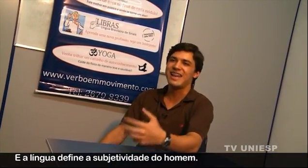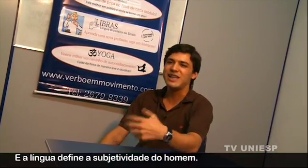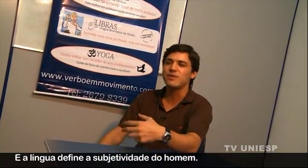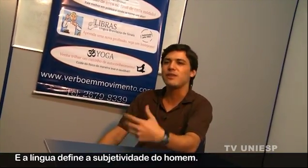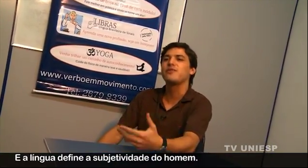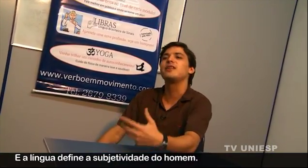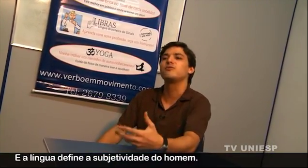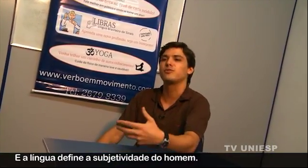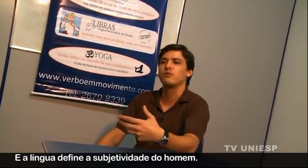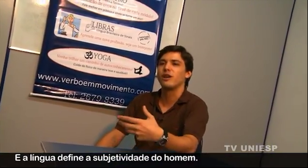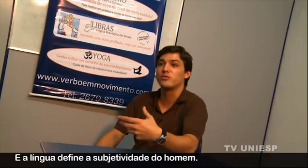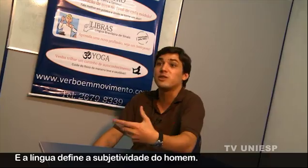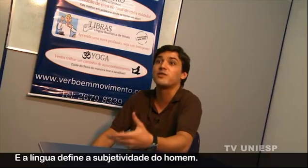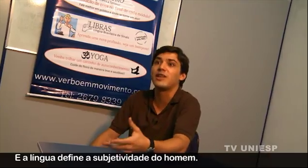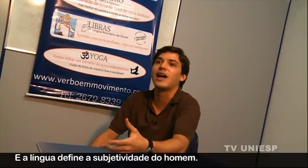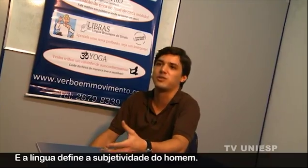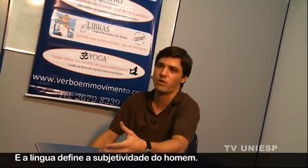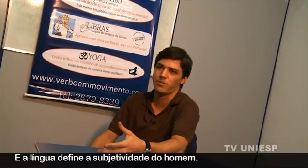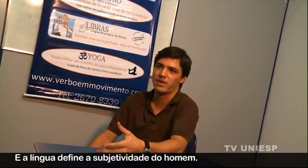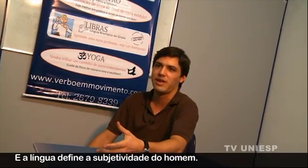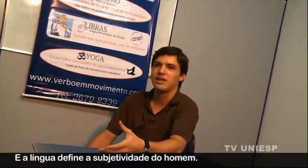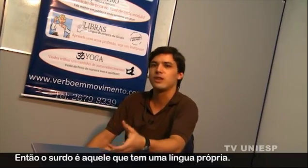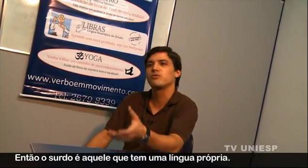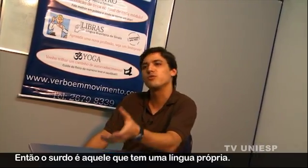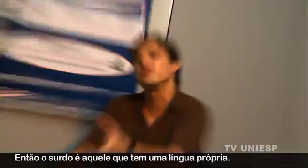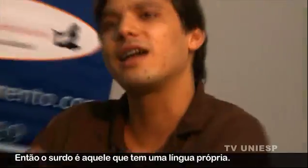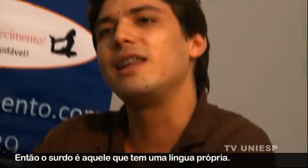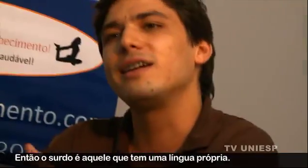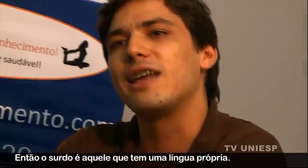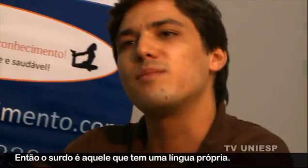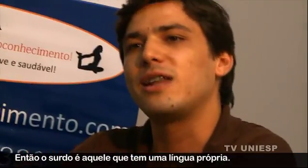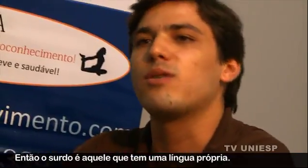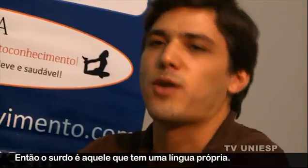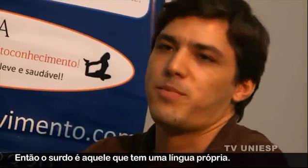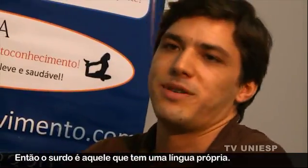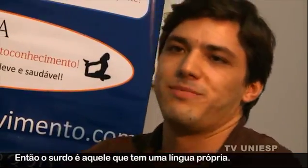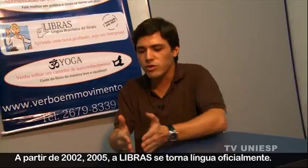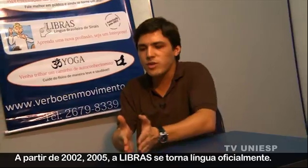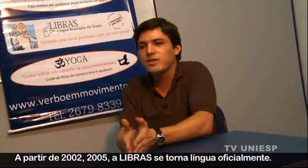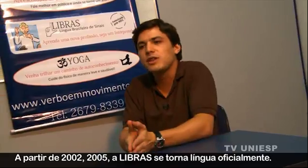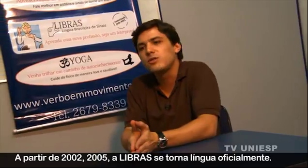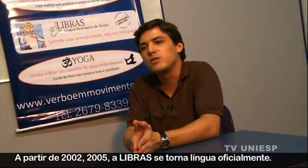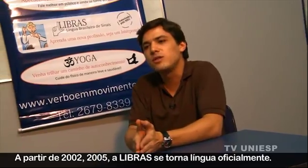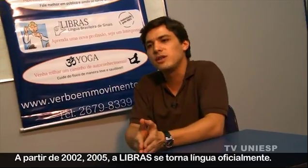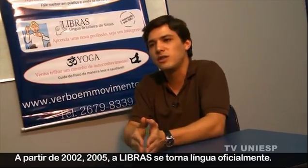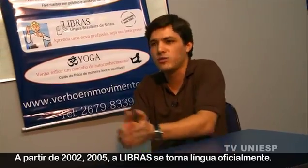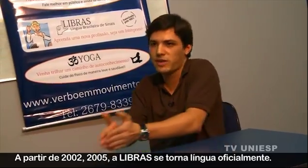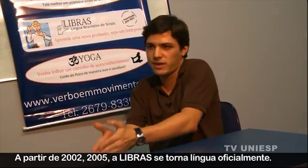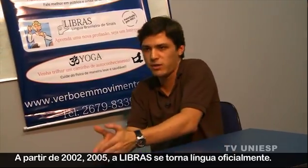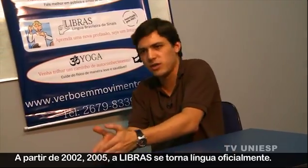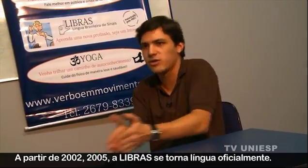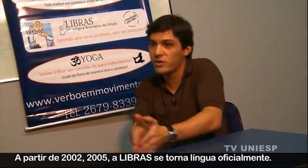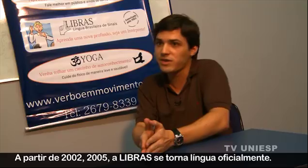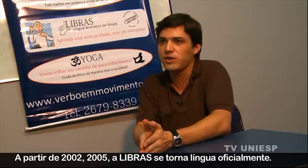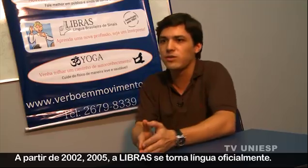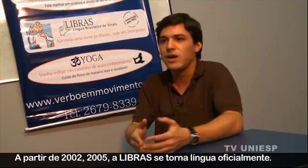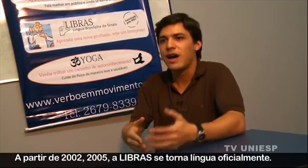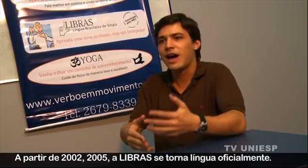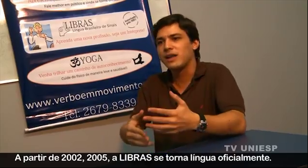língua define a subjetividade do homem. Então o surdo é aquele que tem uma língua própria. Em 2005 e 2005, a Libras